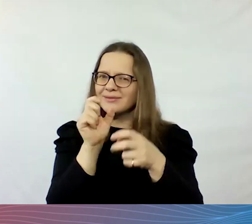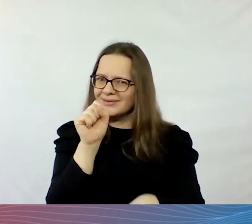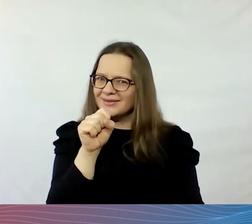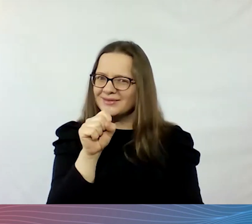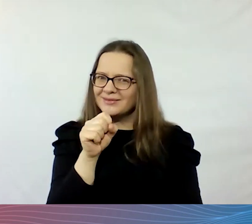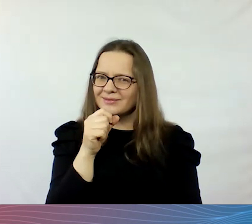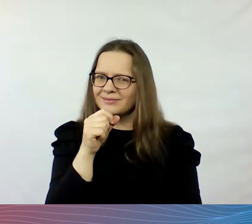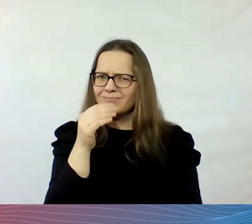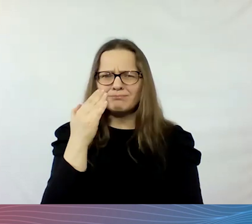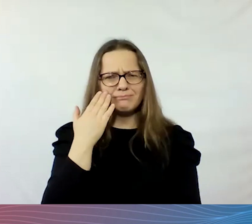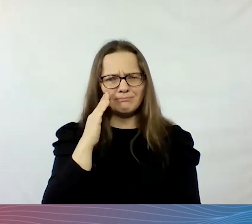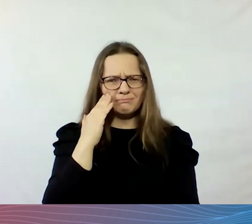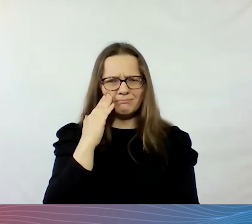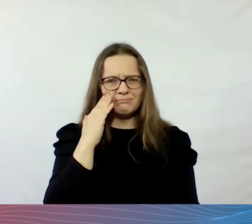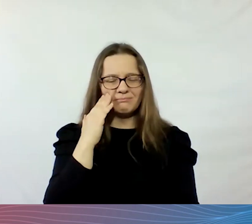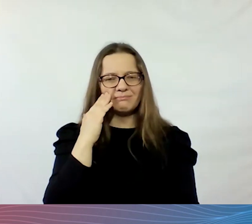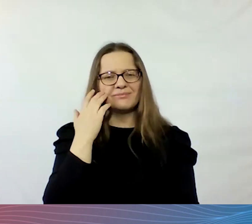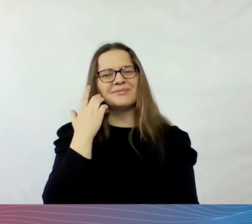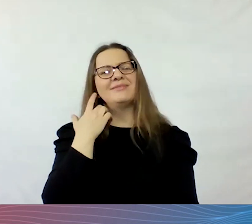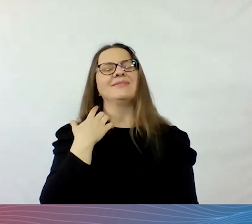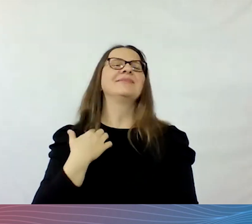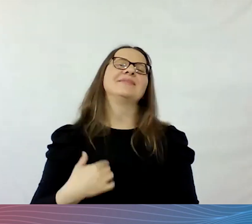Ainda não entendeu muita coisa, né?